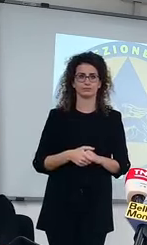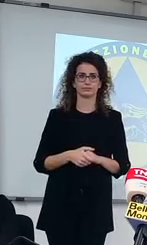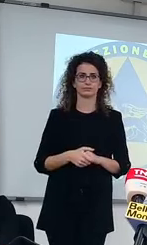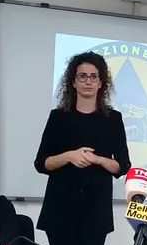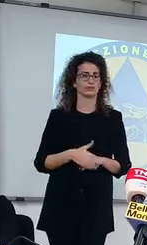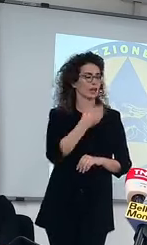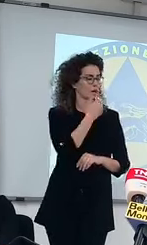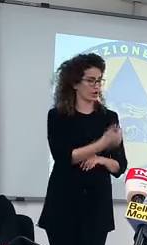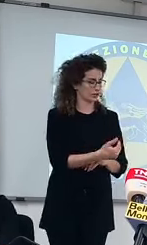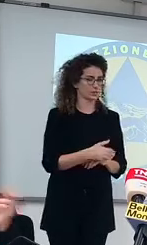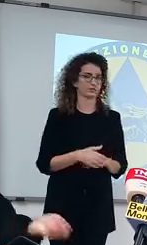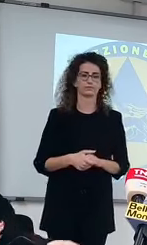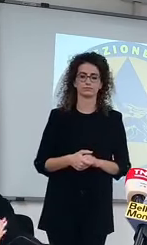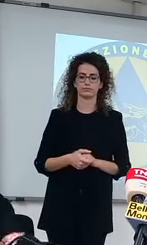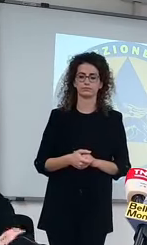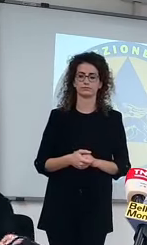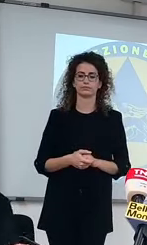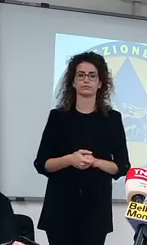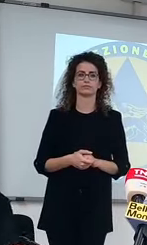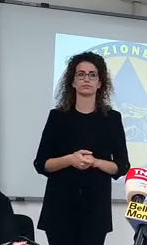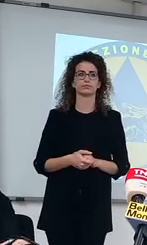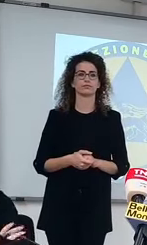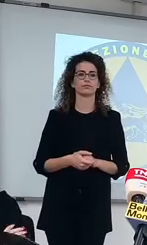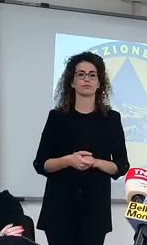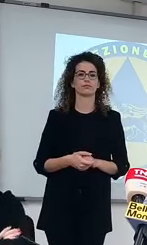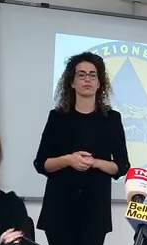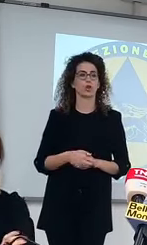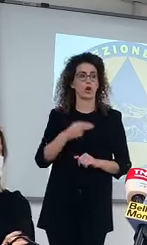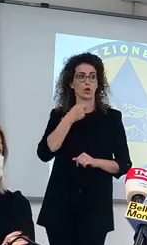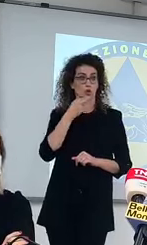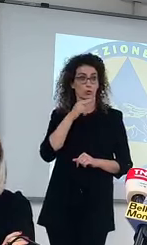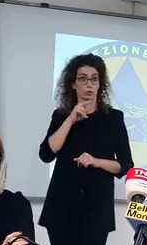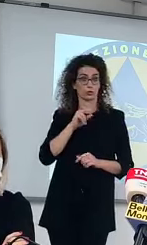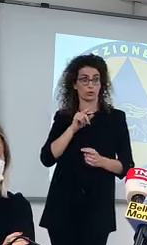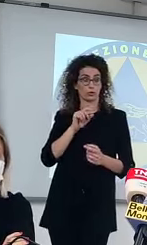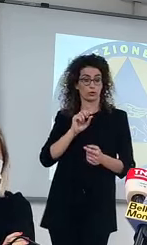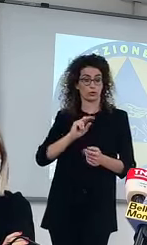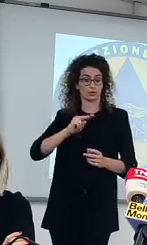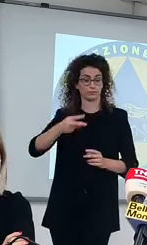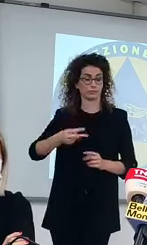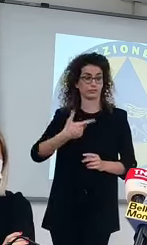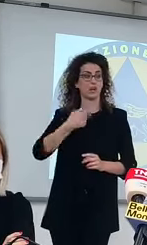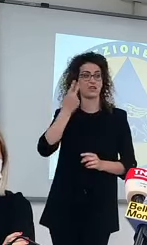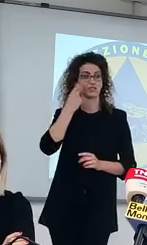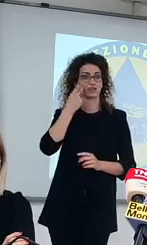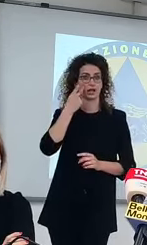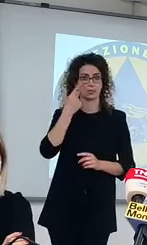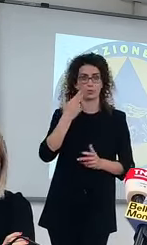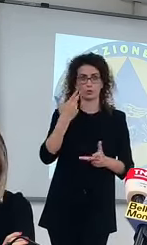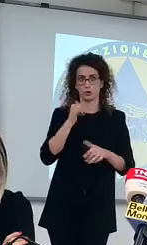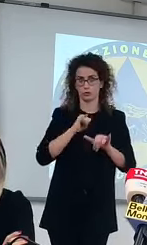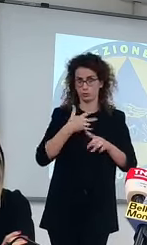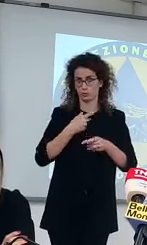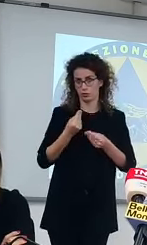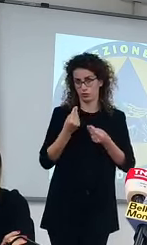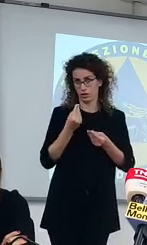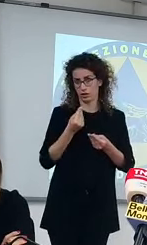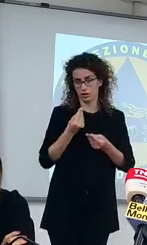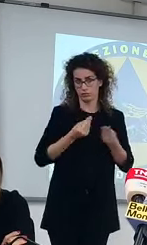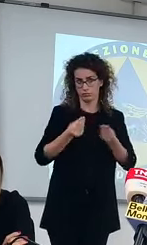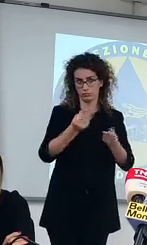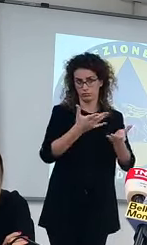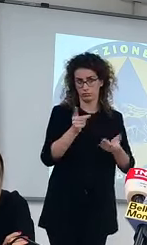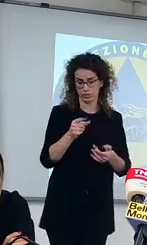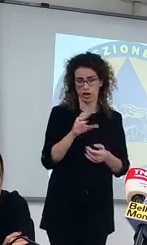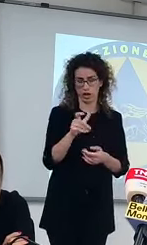La ringrazio. Prego. Ho girato il nome, vediamo, se no poi li informiamo, poi li informi tu appena abbiamo notizie su questo caso. Prego,